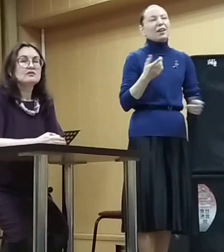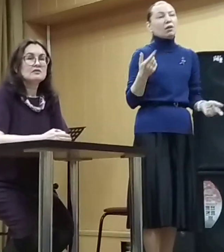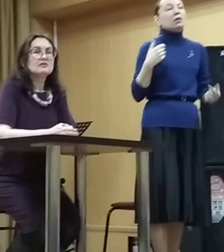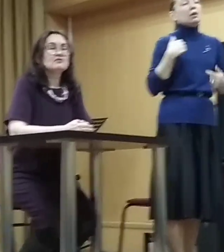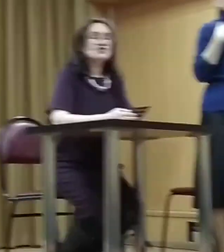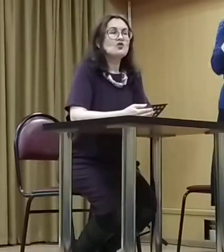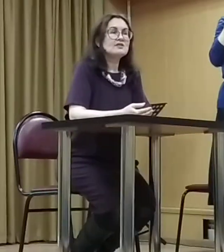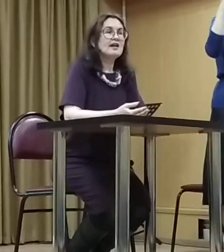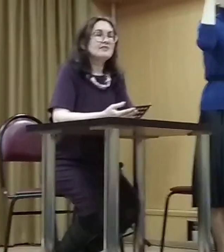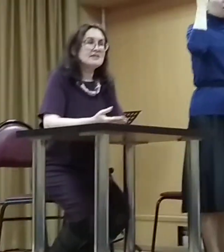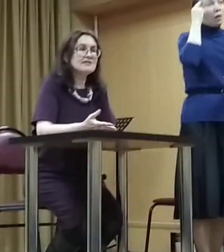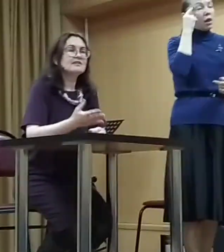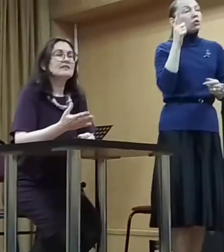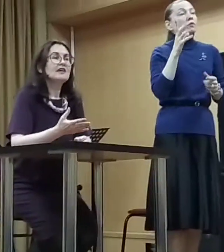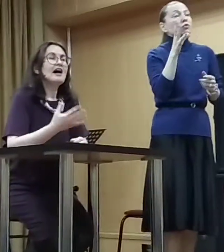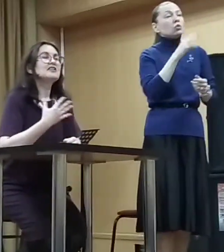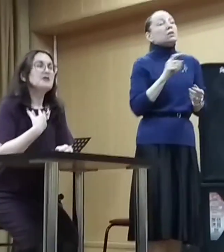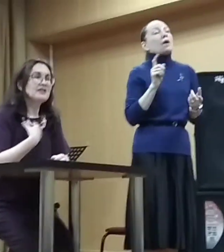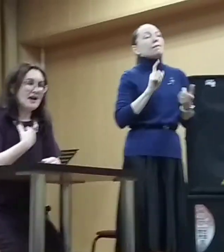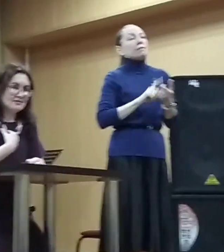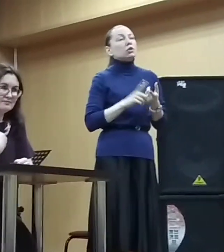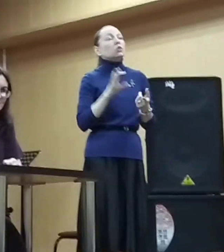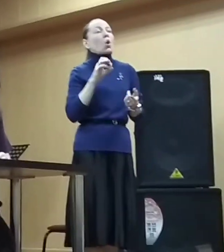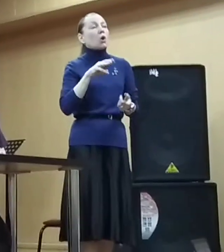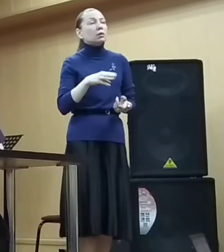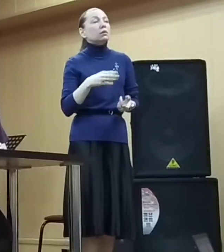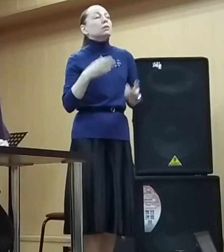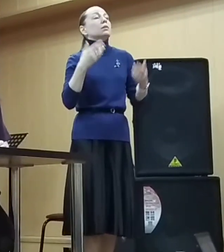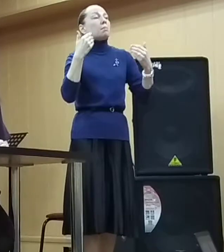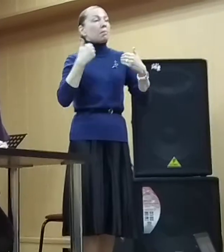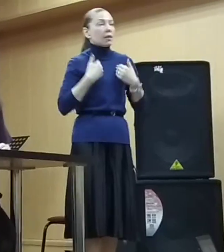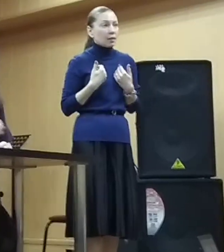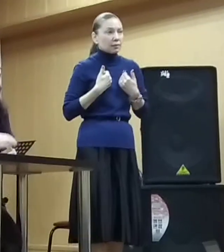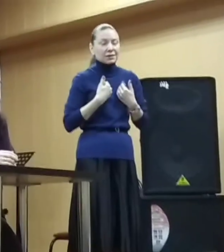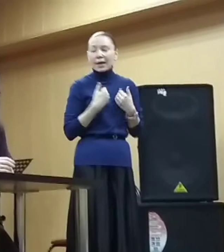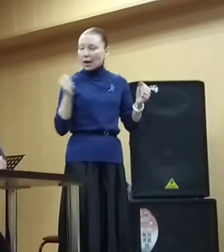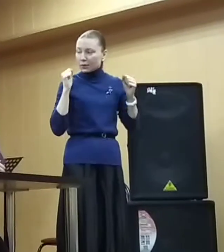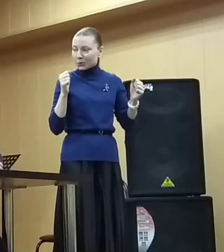все зависит от меня. Да,